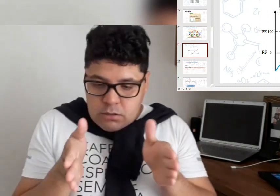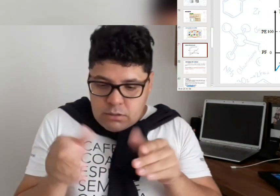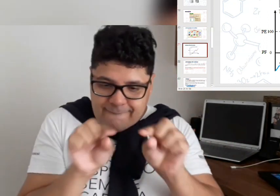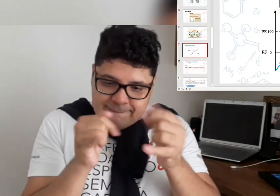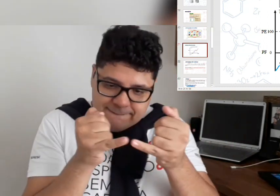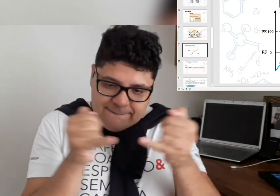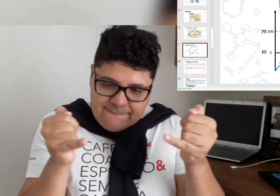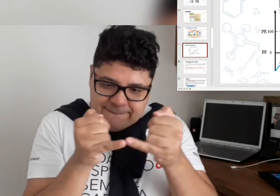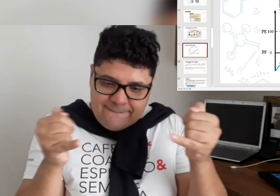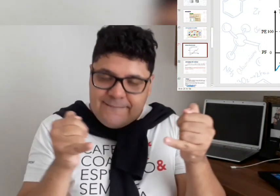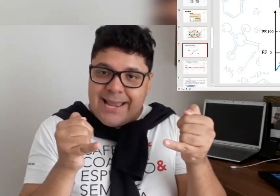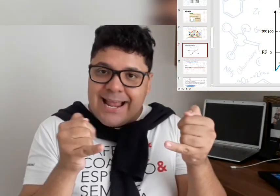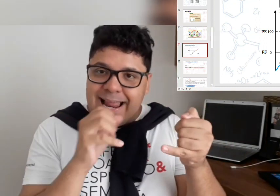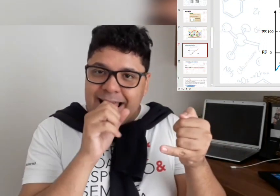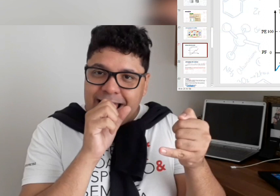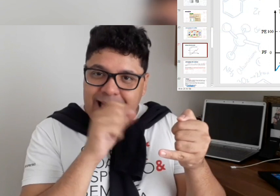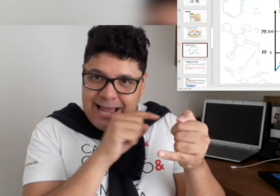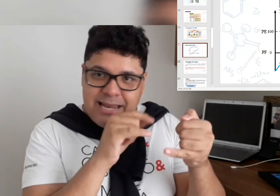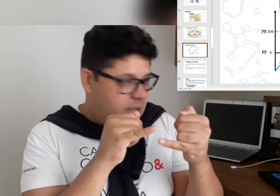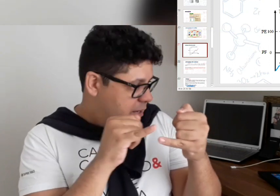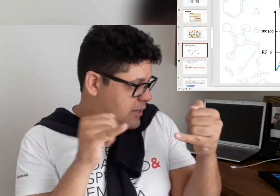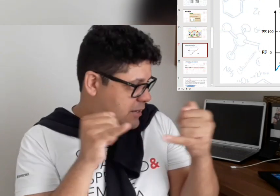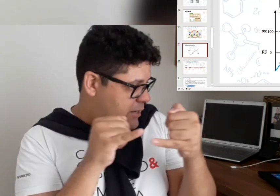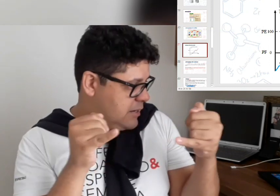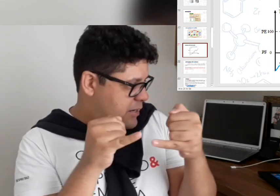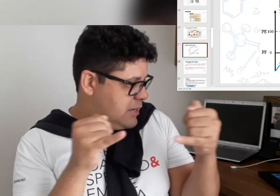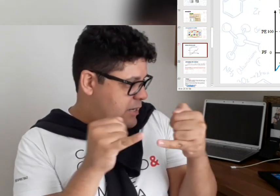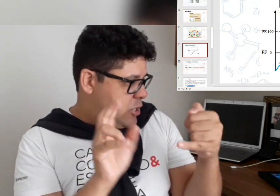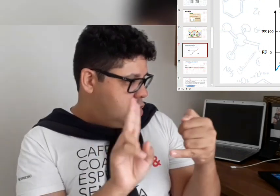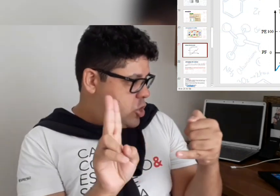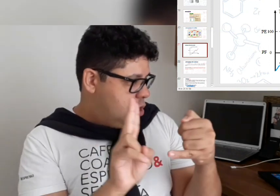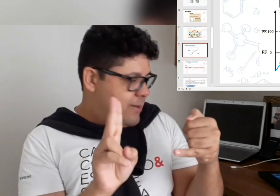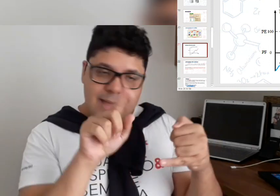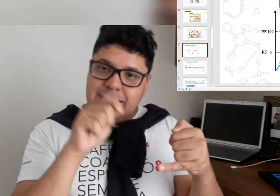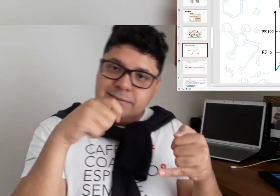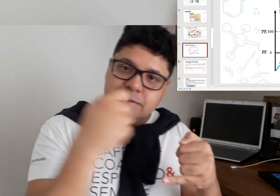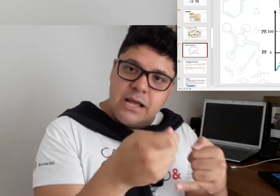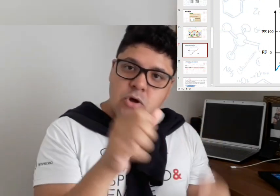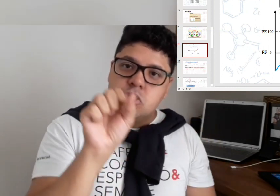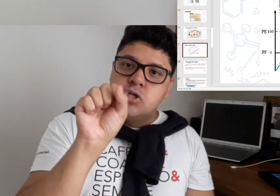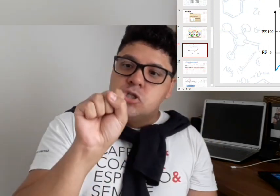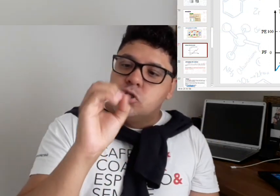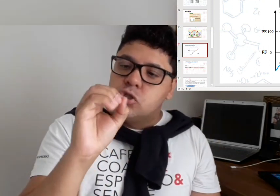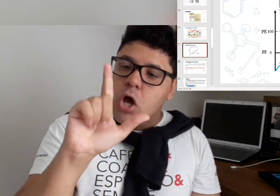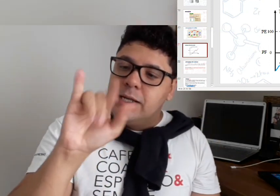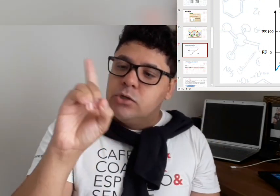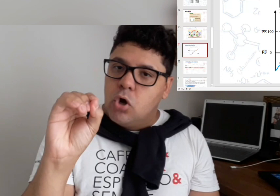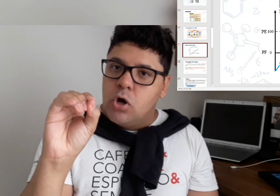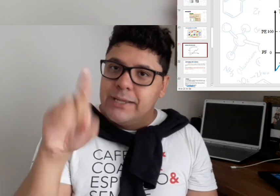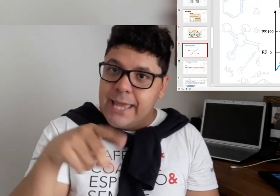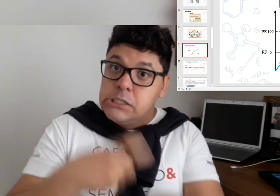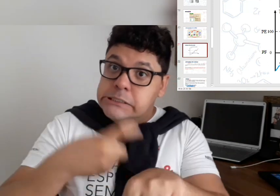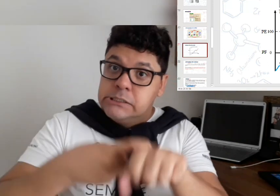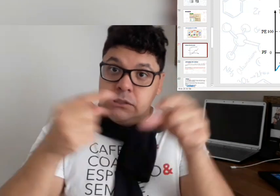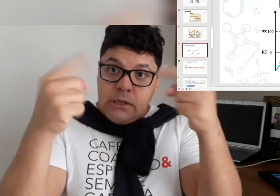tempo aqui, né, ó, que isso está acontecendo, é o tempo da fusão. Isso varia de substância para